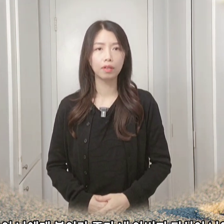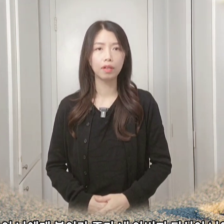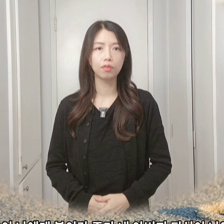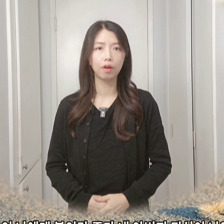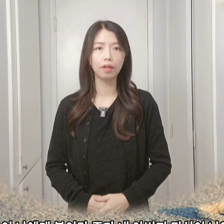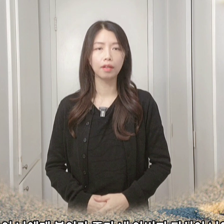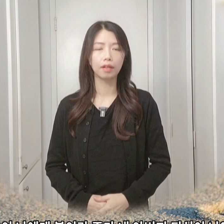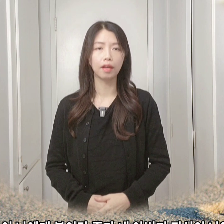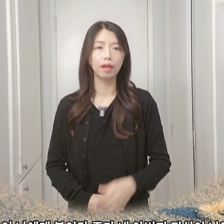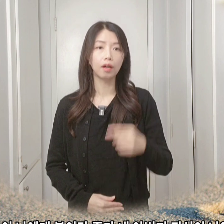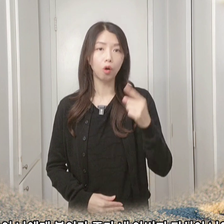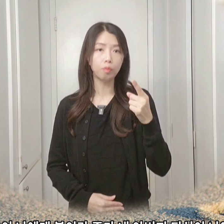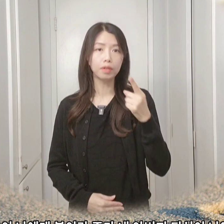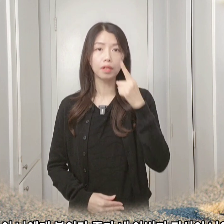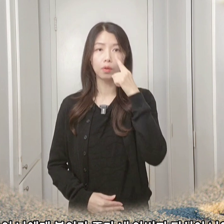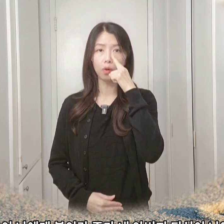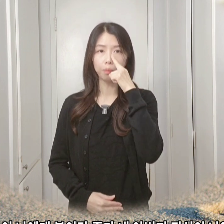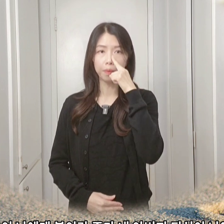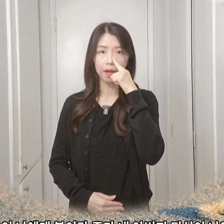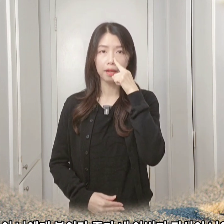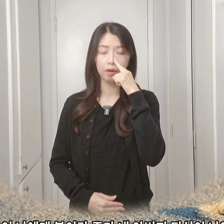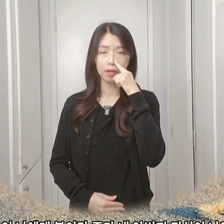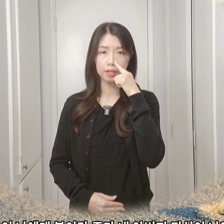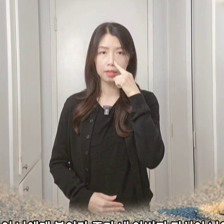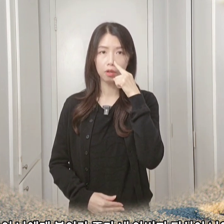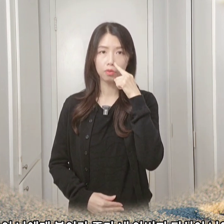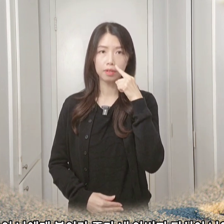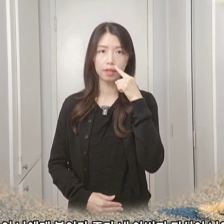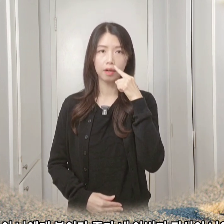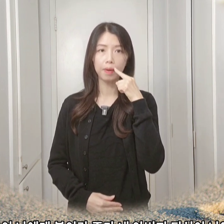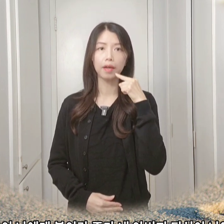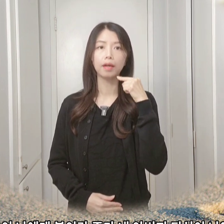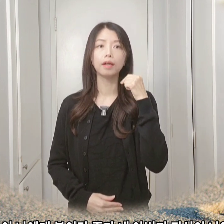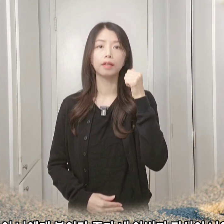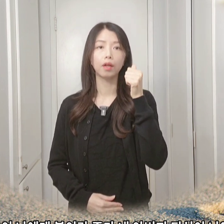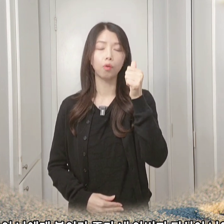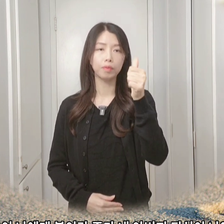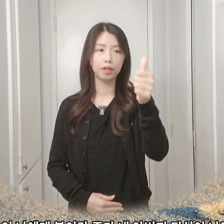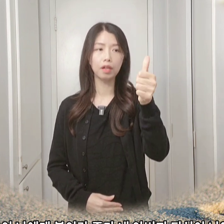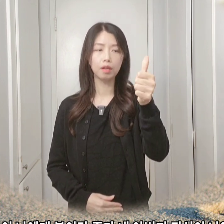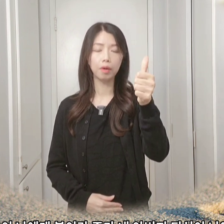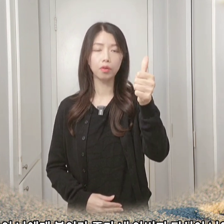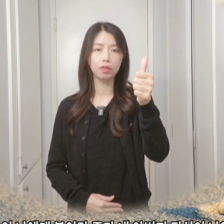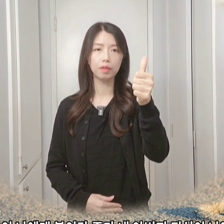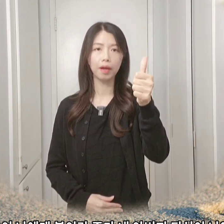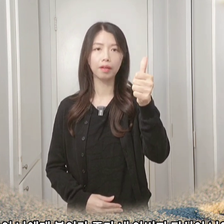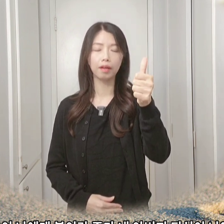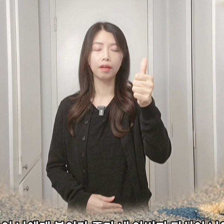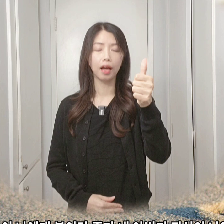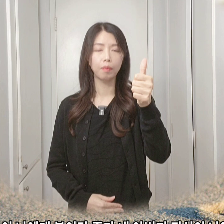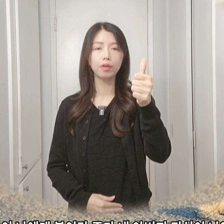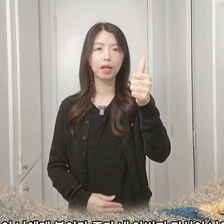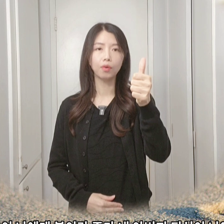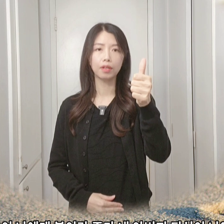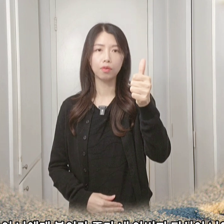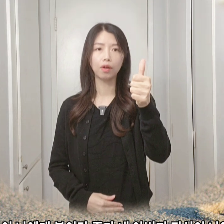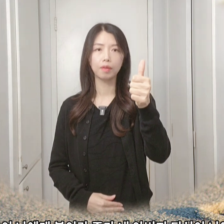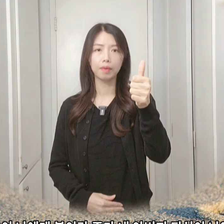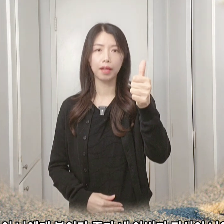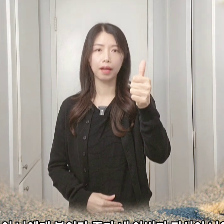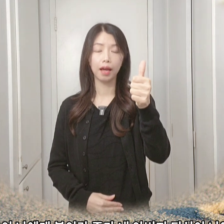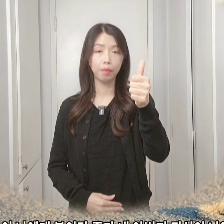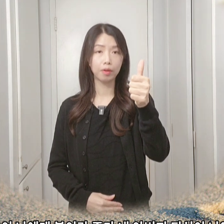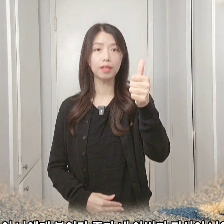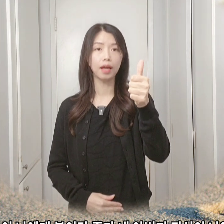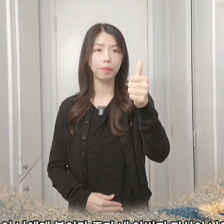아버지라고 한 뜻의 수어는 검지를 코 옆에 이렇게 스쳐주신 다음에 그대로 엄지를 펴주시면 아버지라고 하는 뜻의 수어가